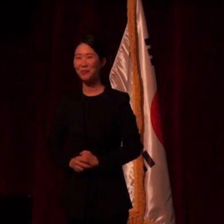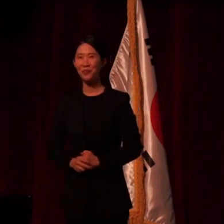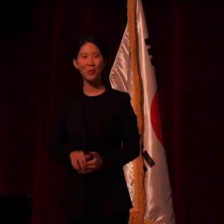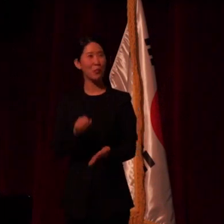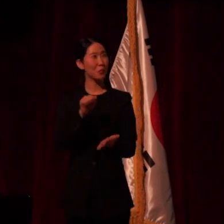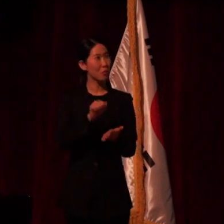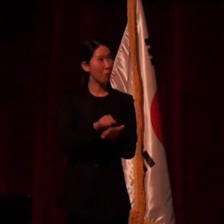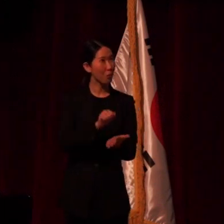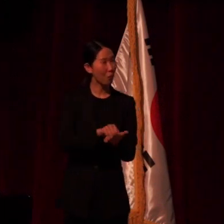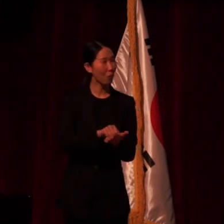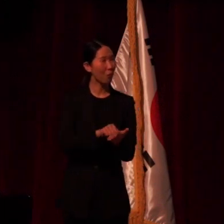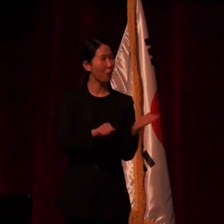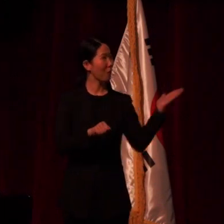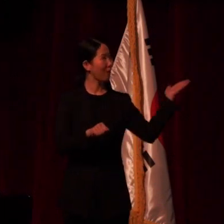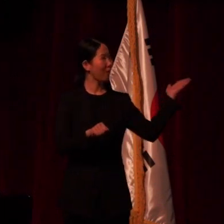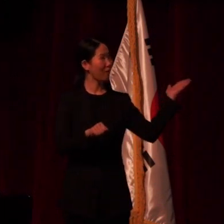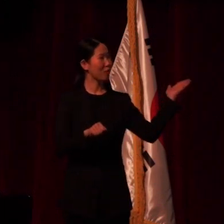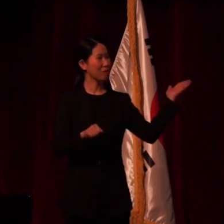톡톡,